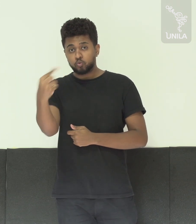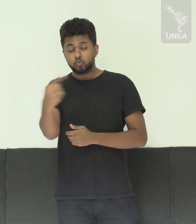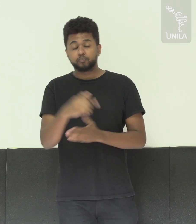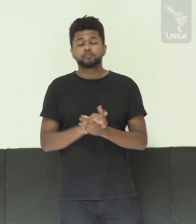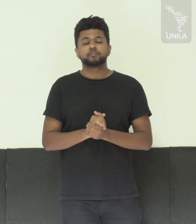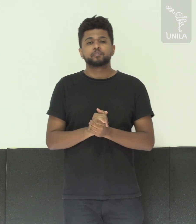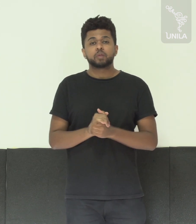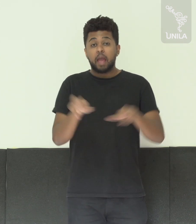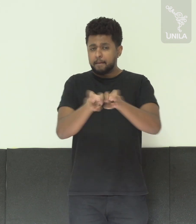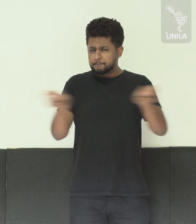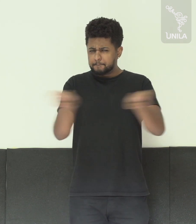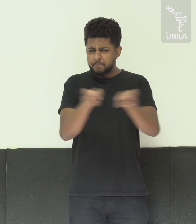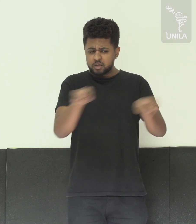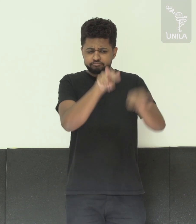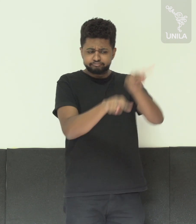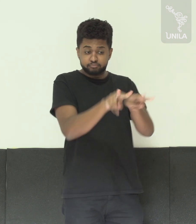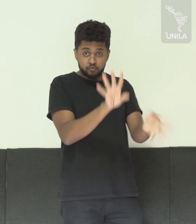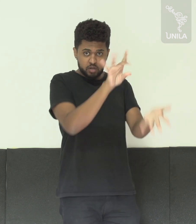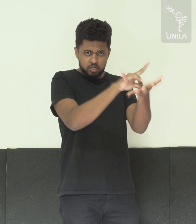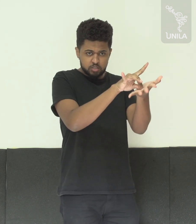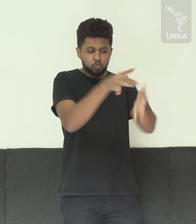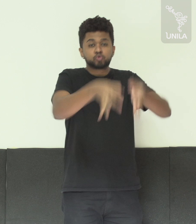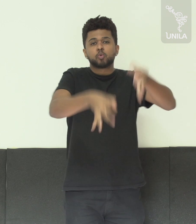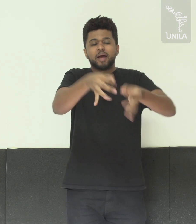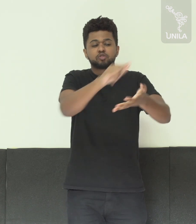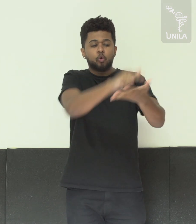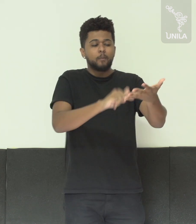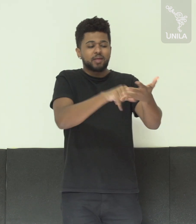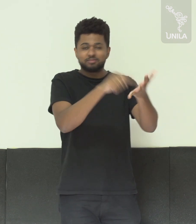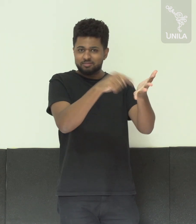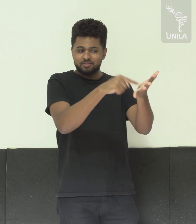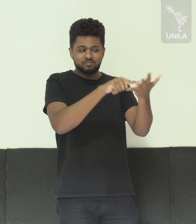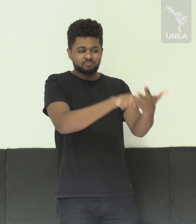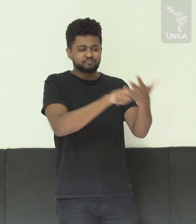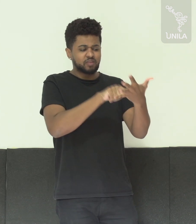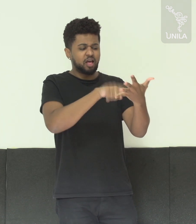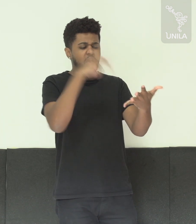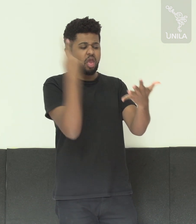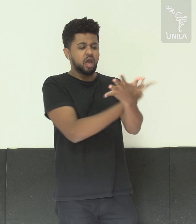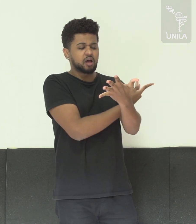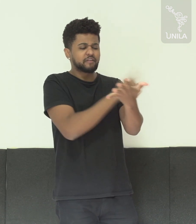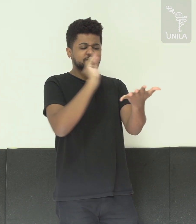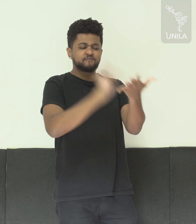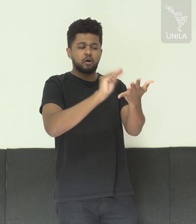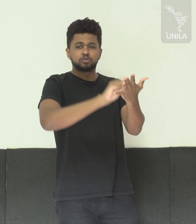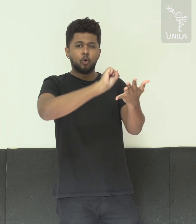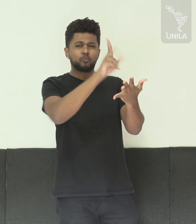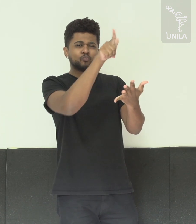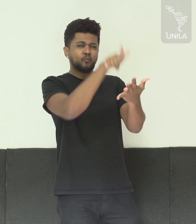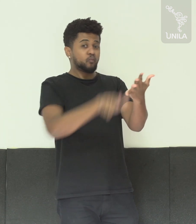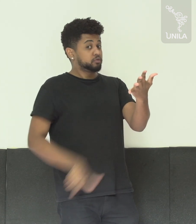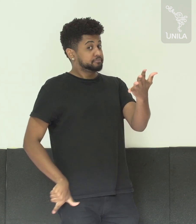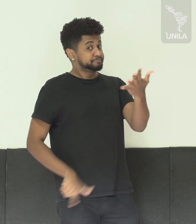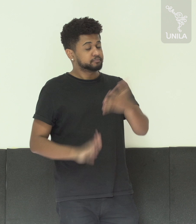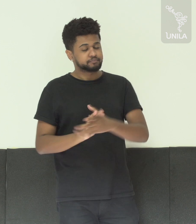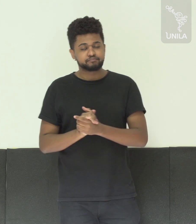7.3.8.2.1 A banca de verificação e validação julgar que a documentação apresentada esteja errada, incompleta ou